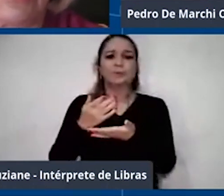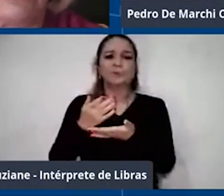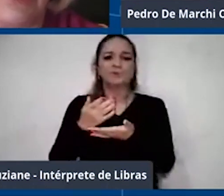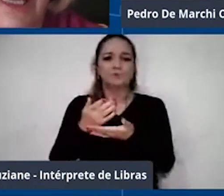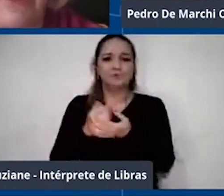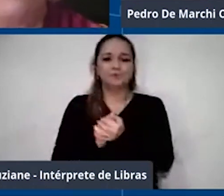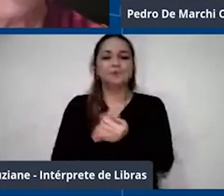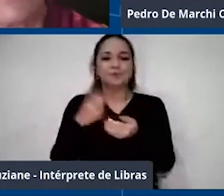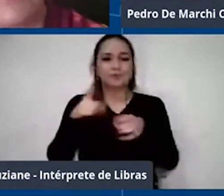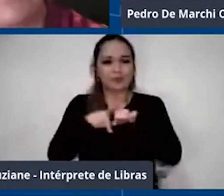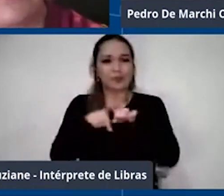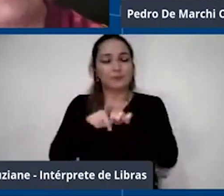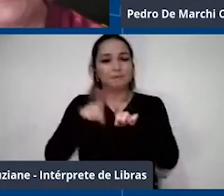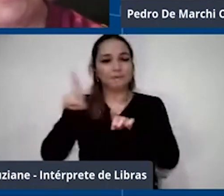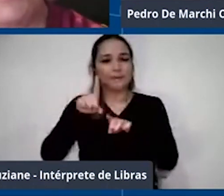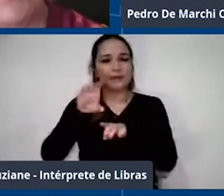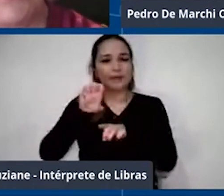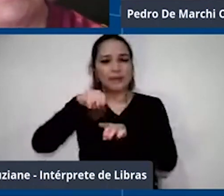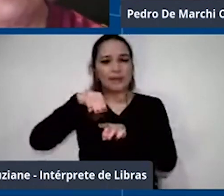embaixador